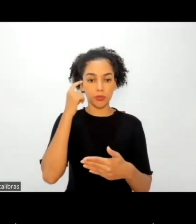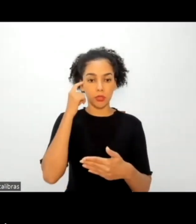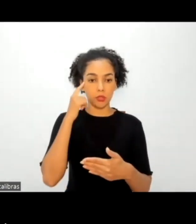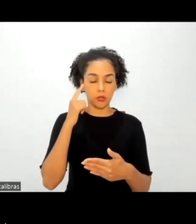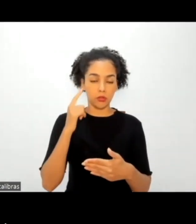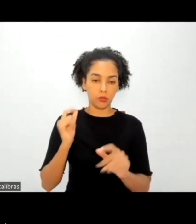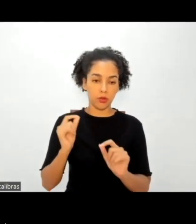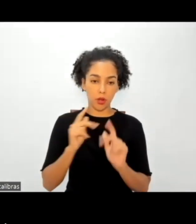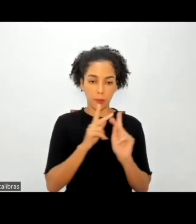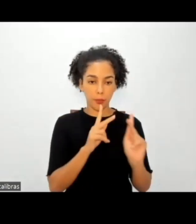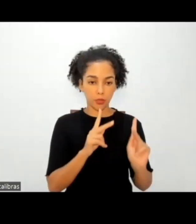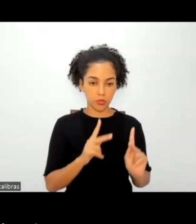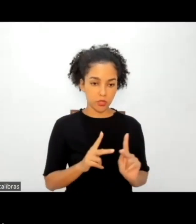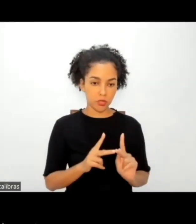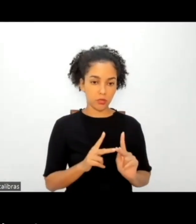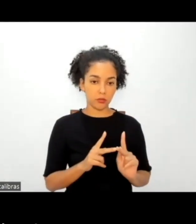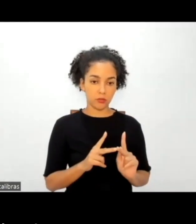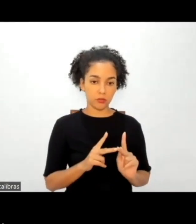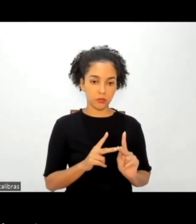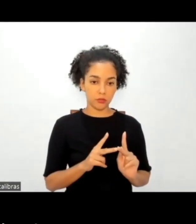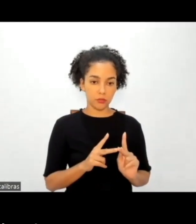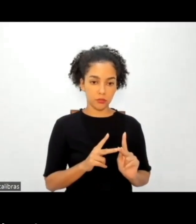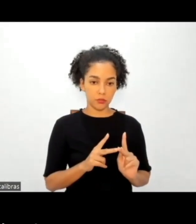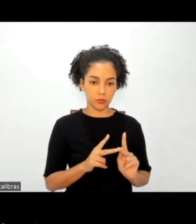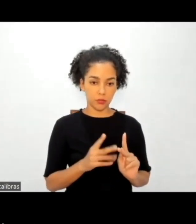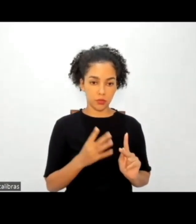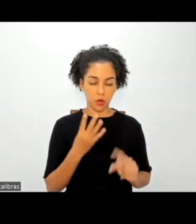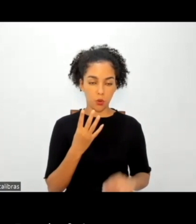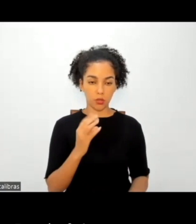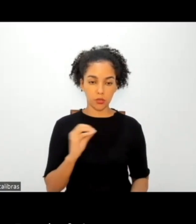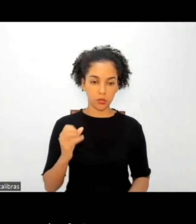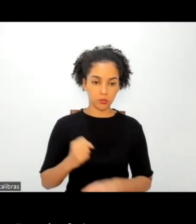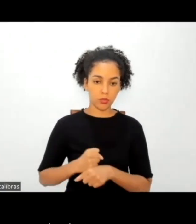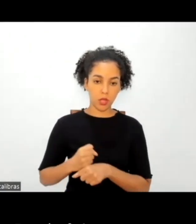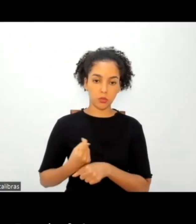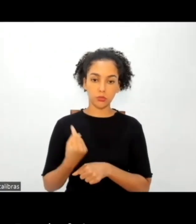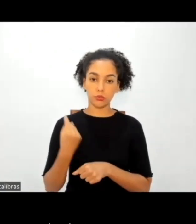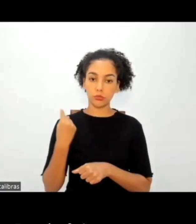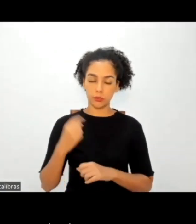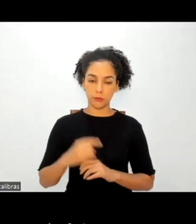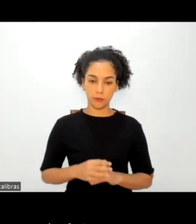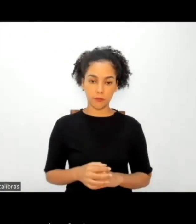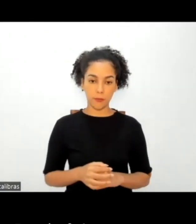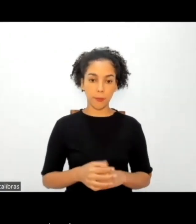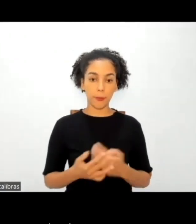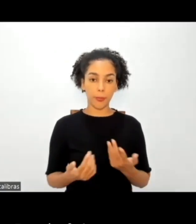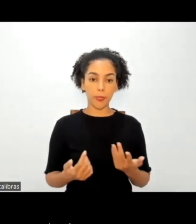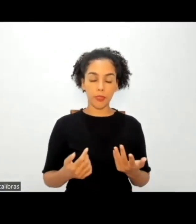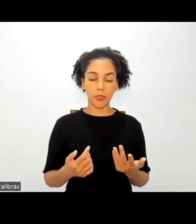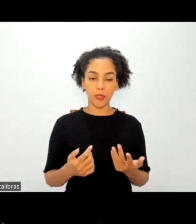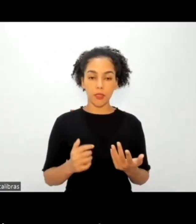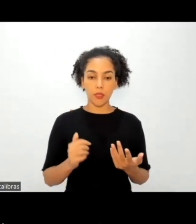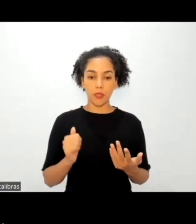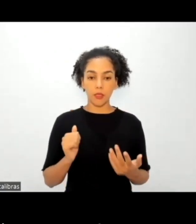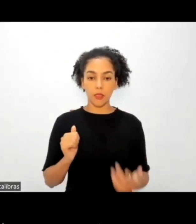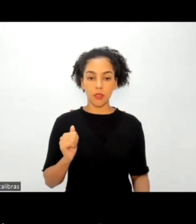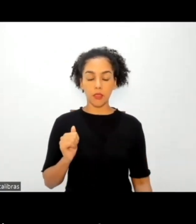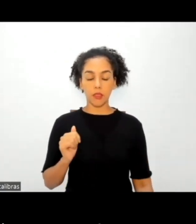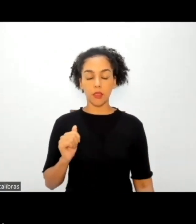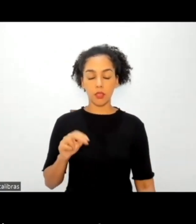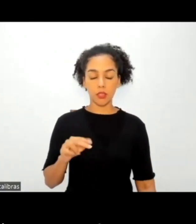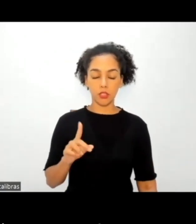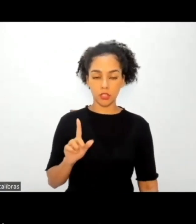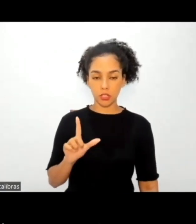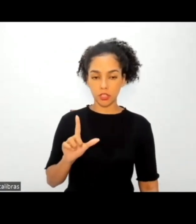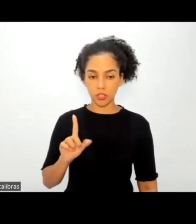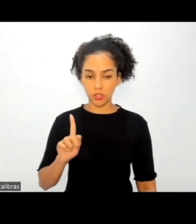esse projeto, pelo menos nas últimas 4 décadas, né? E aí é aquilo que a Angela Davis fala, assim, né? A gente não pode perder